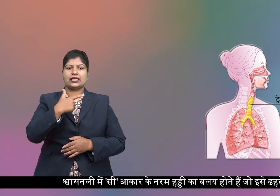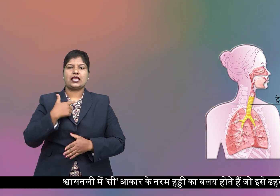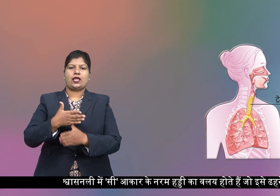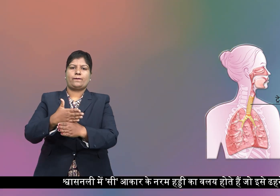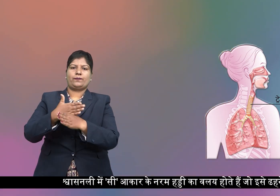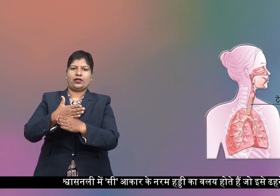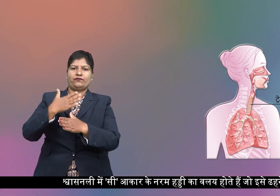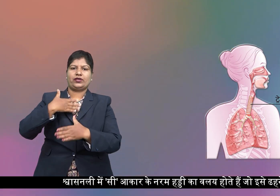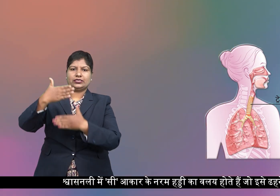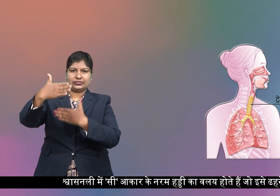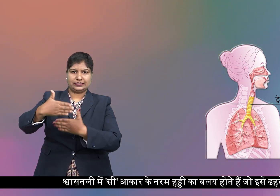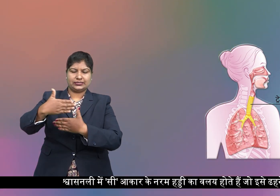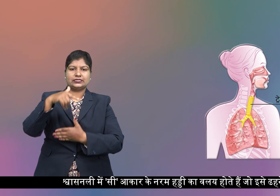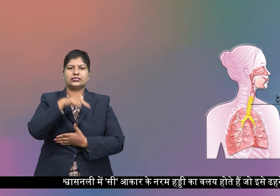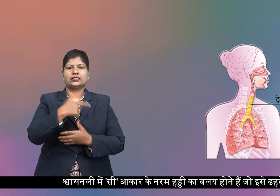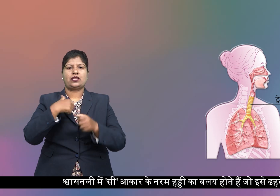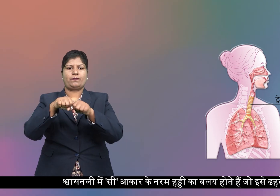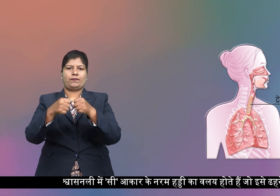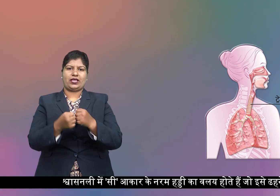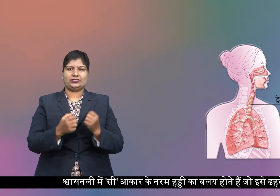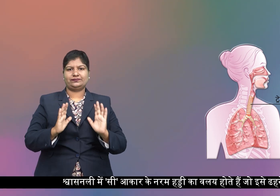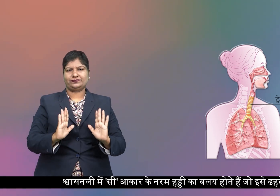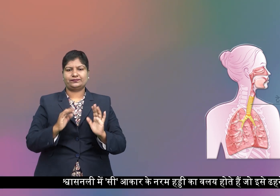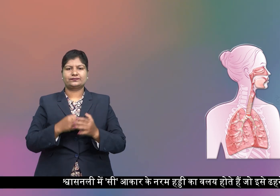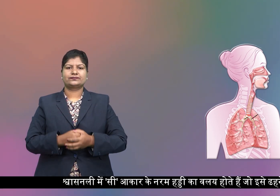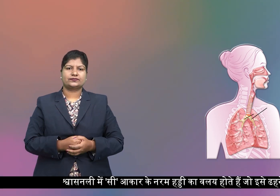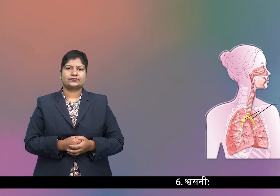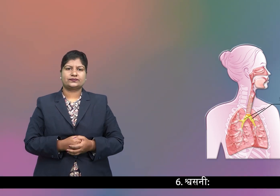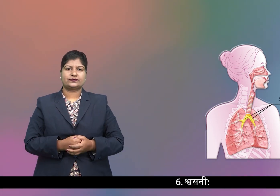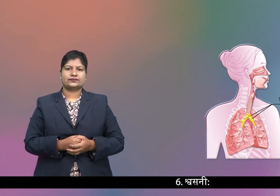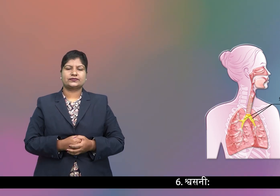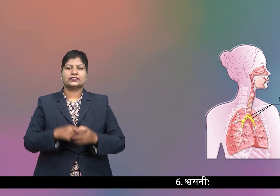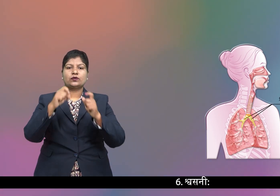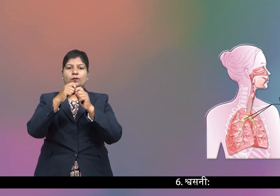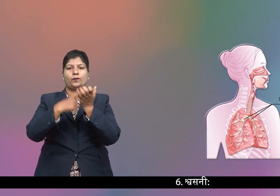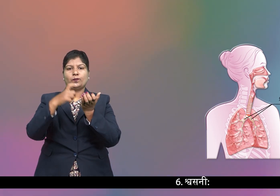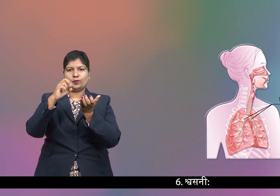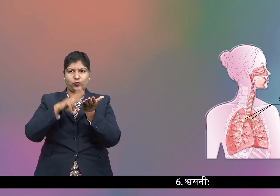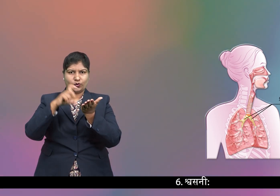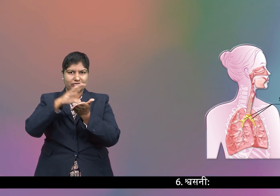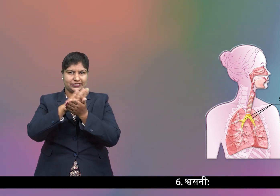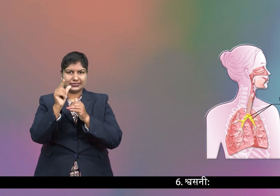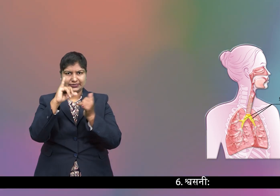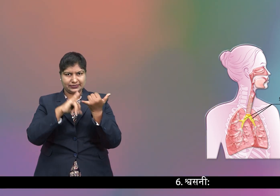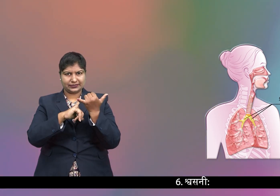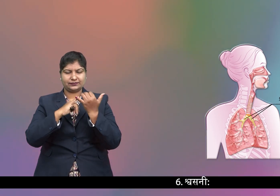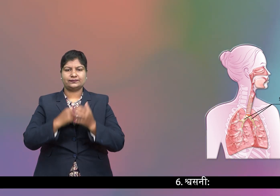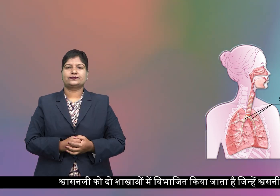जो इसे ढहने से रोकता है। 6. श्वासनी।